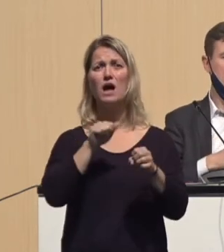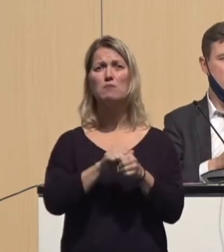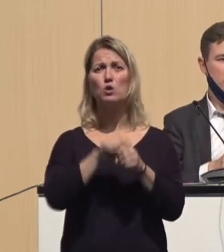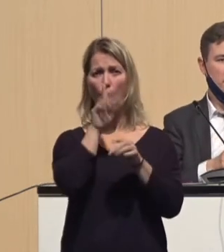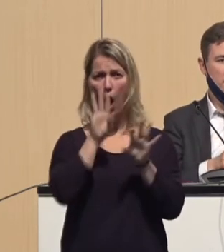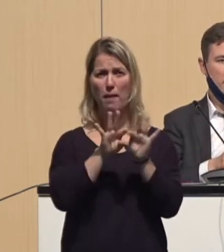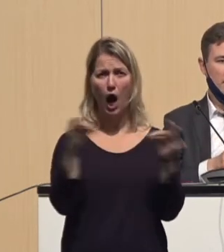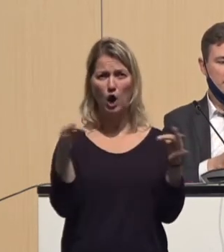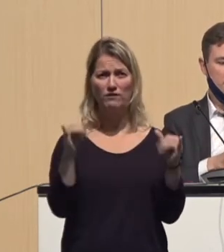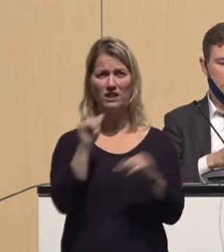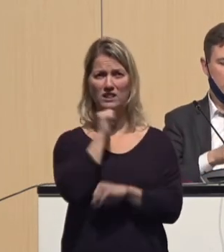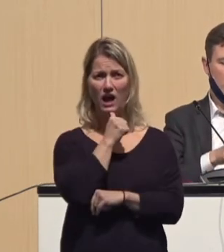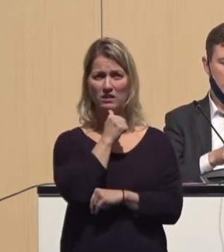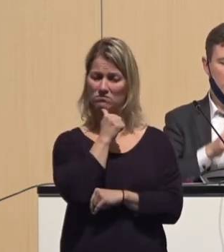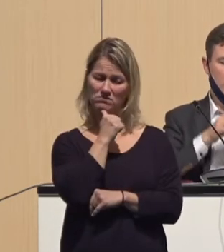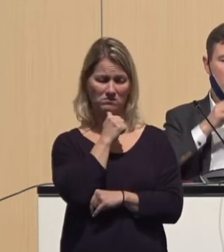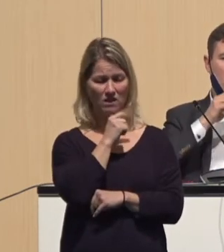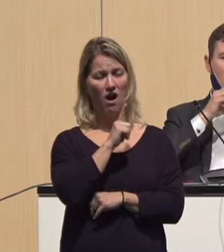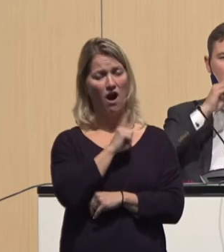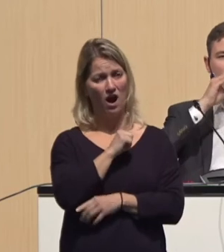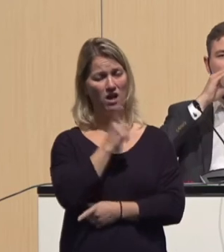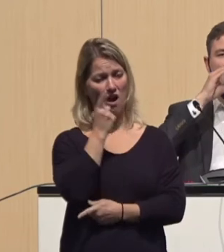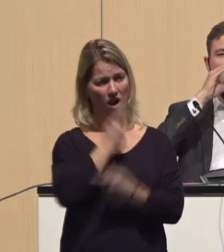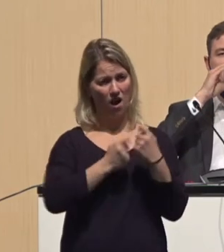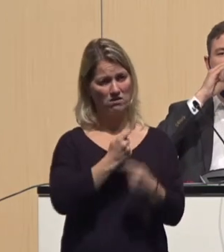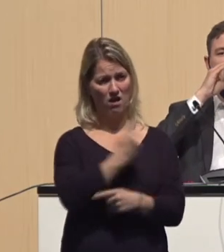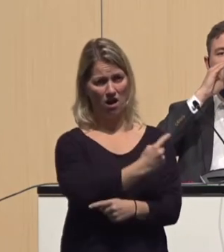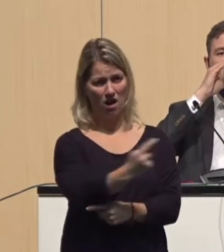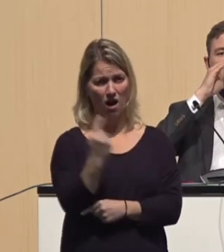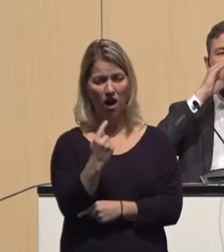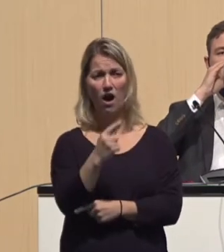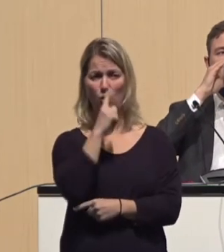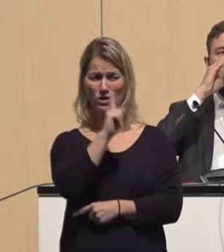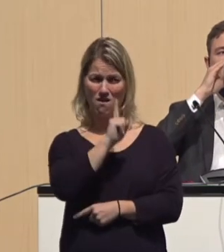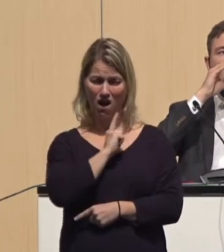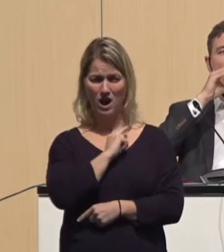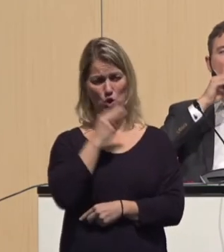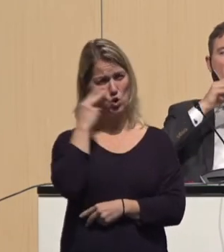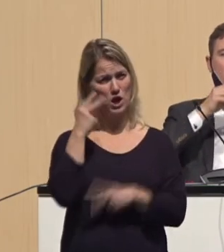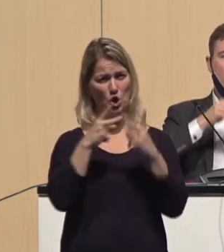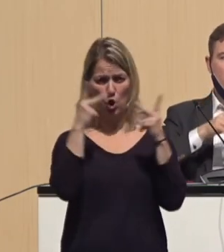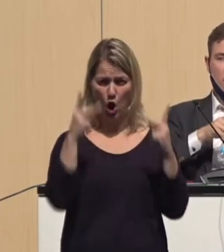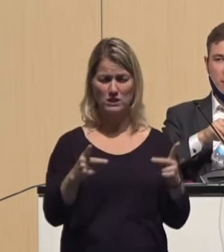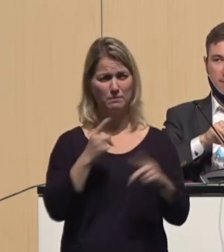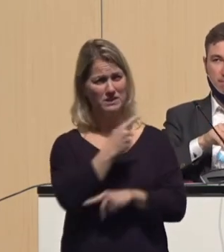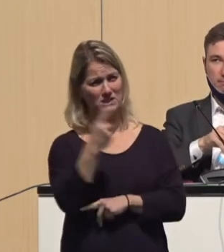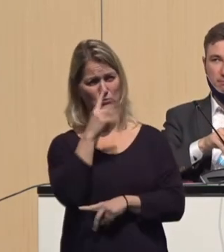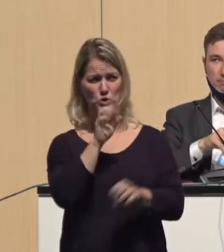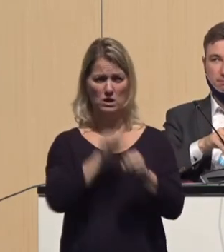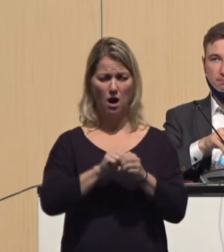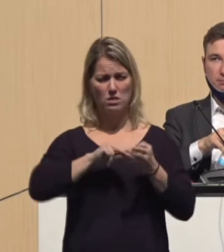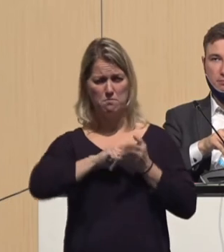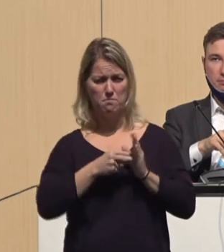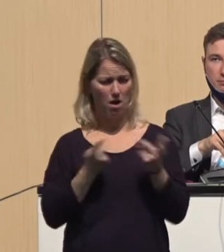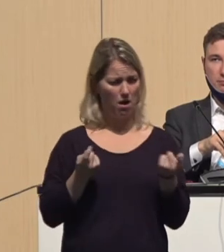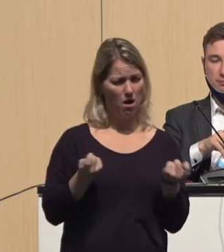geöffnet werden. Das sollen die Händler mit ihren Hygienekonzepten bis zu Ende planen können. Und wenn